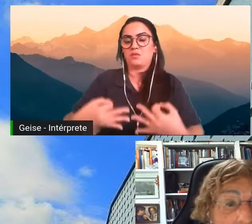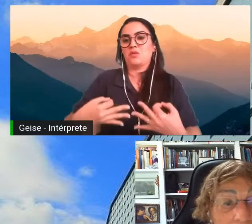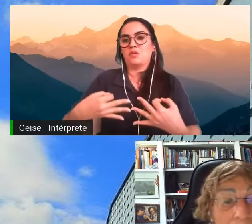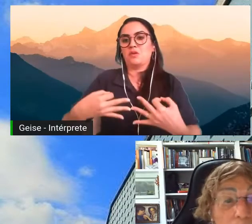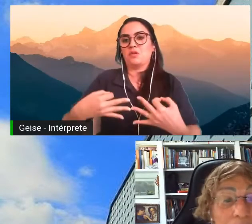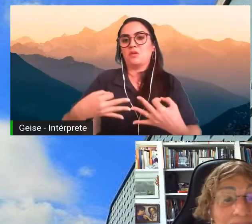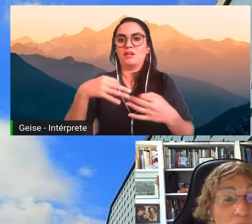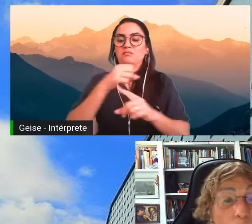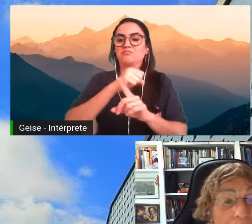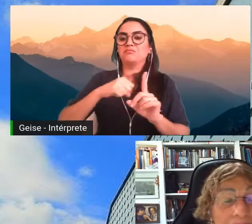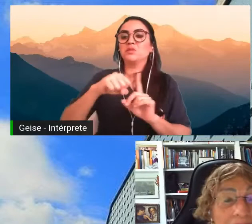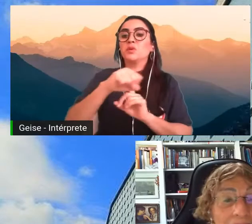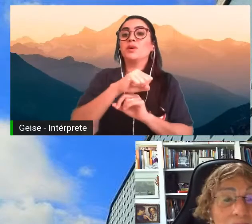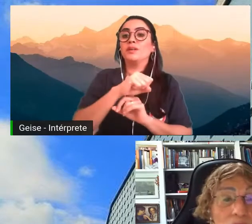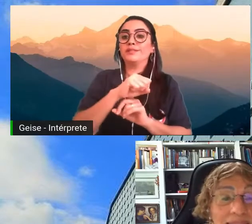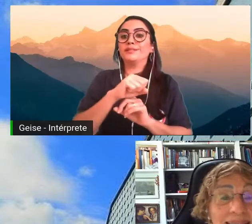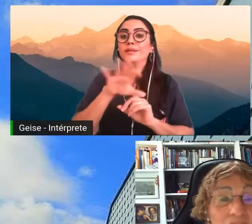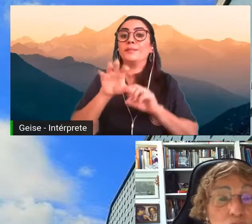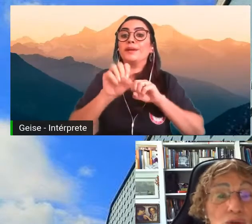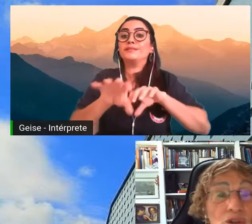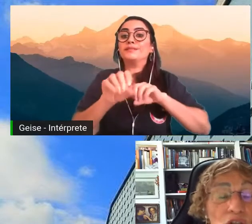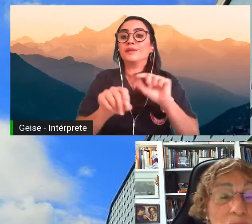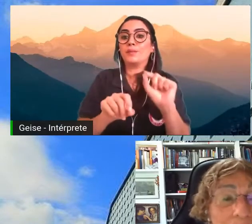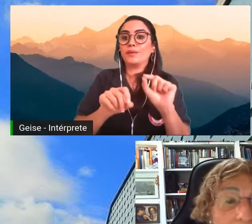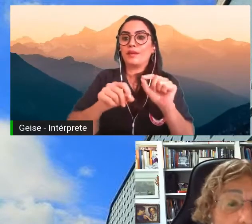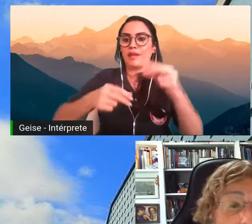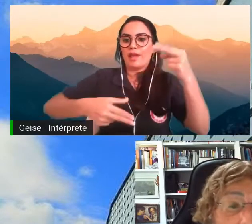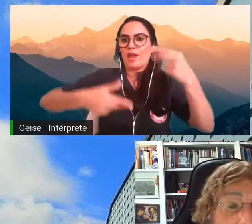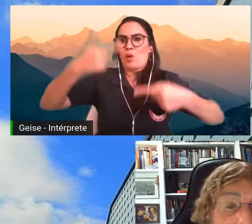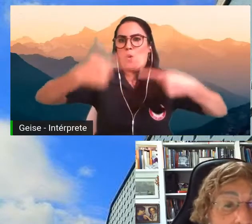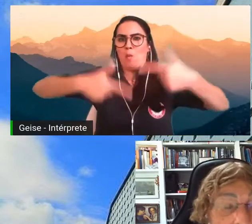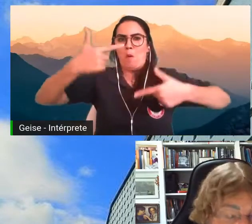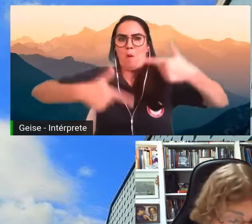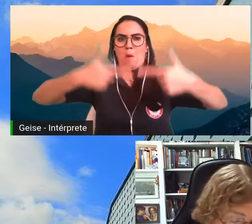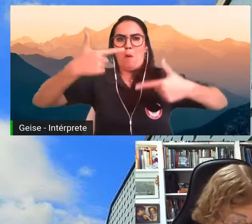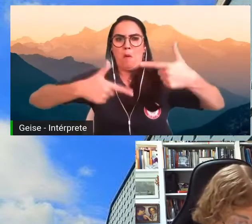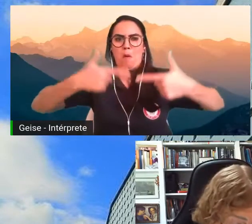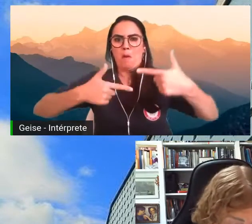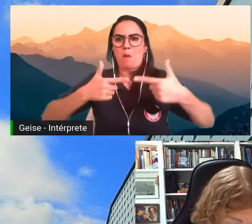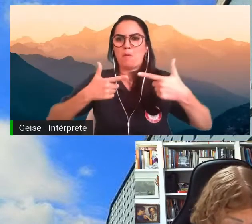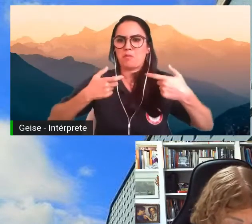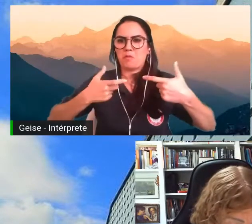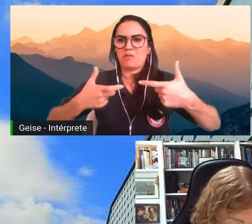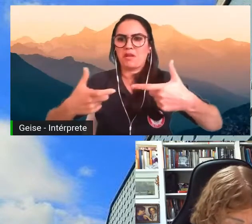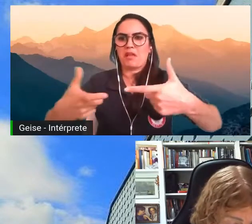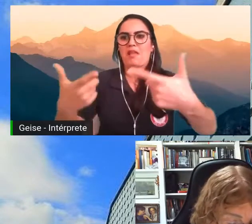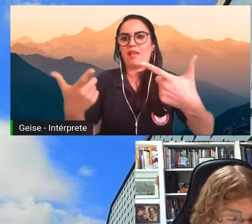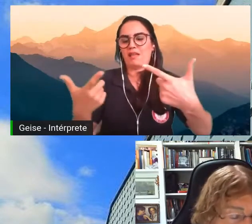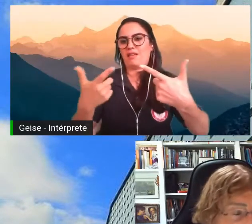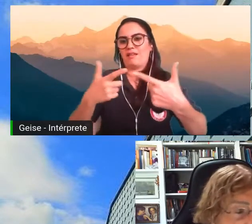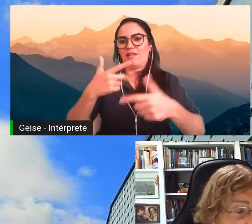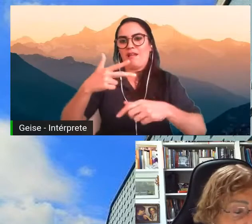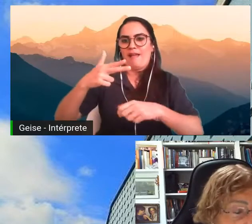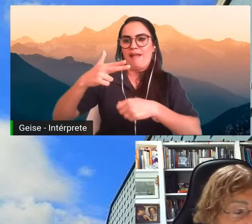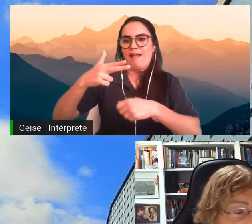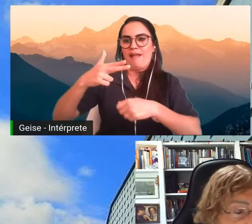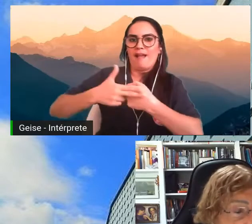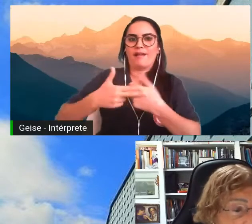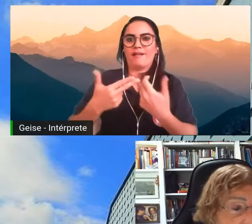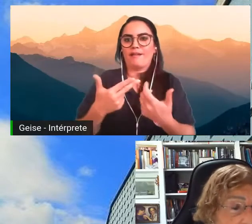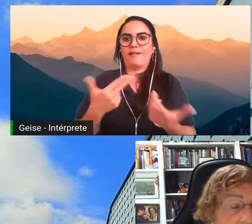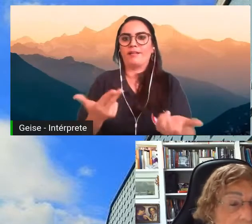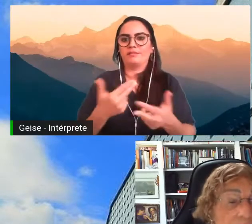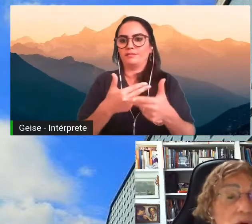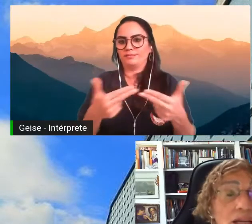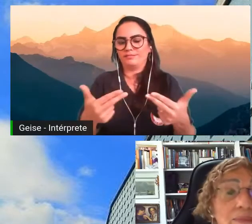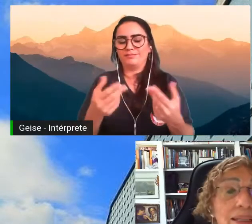É uma coisa louca, contradiz tudo que nós pensamos sobre educação. Então, o reconhecimento dos